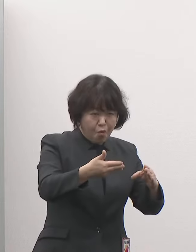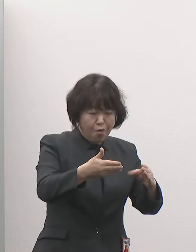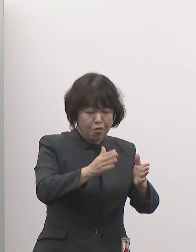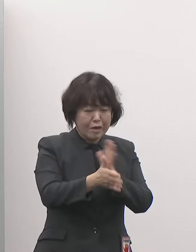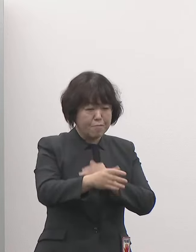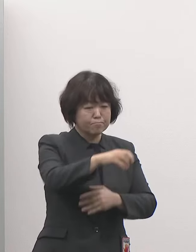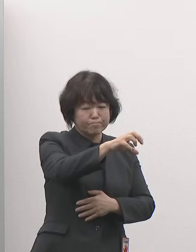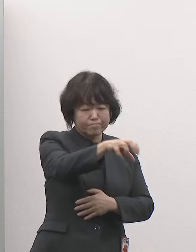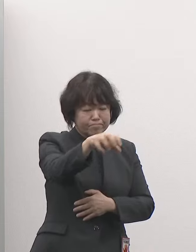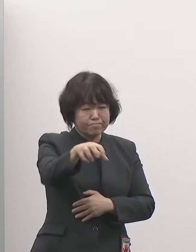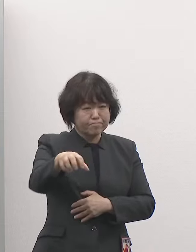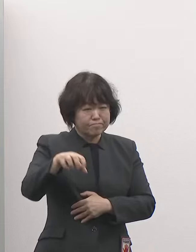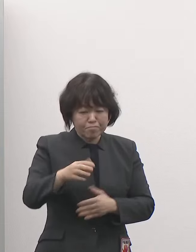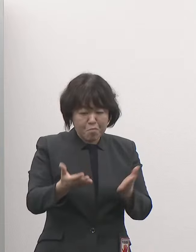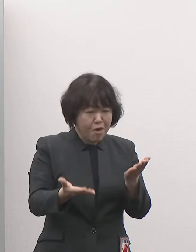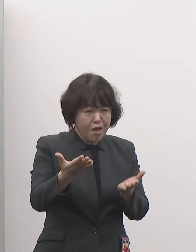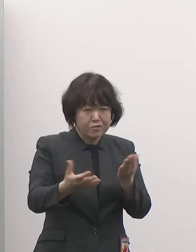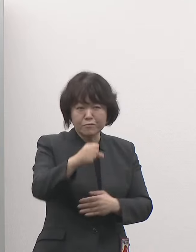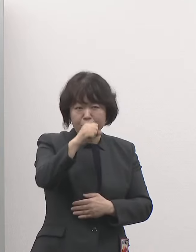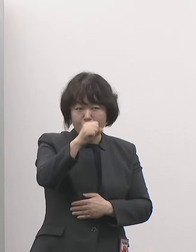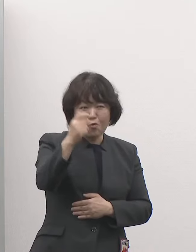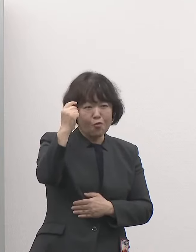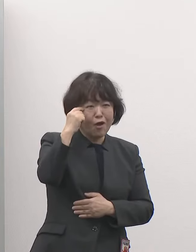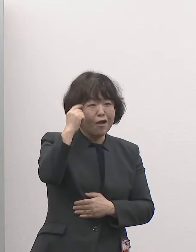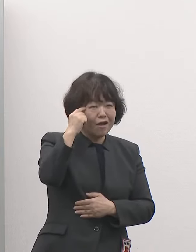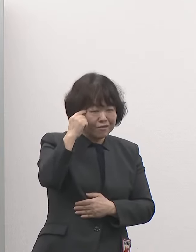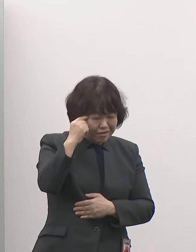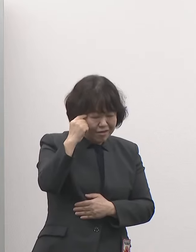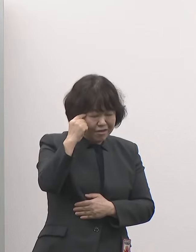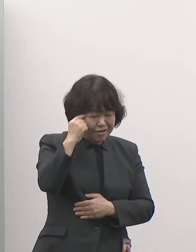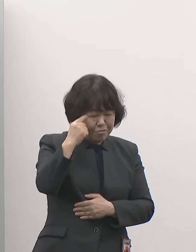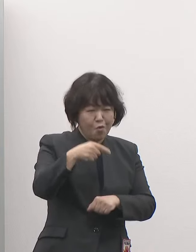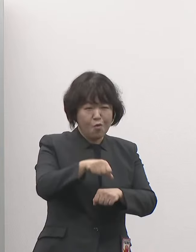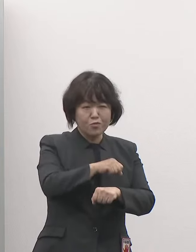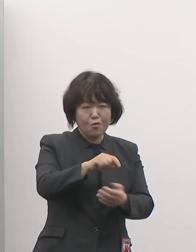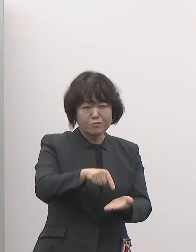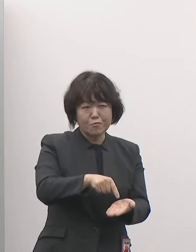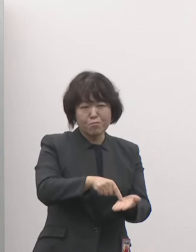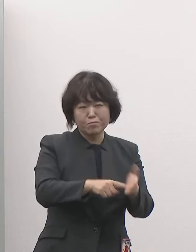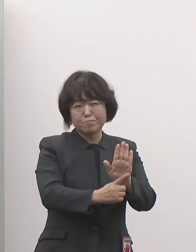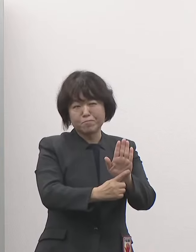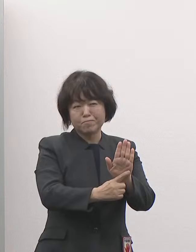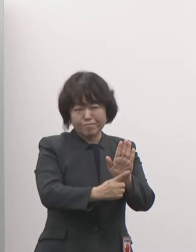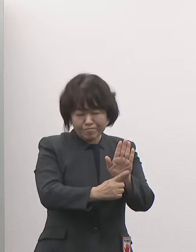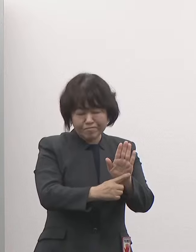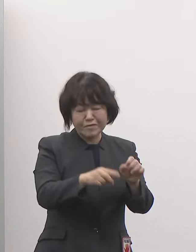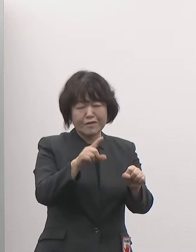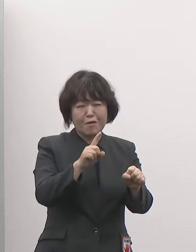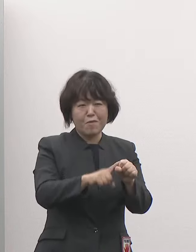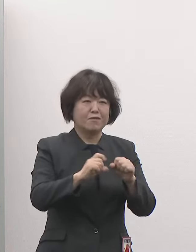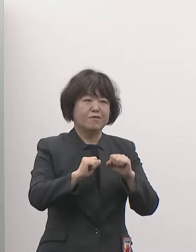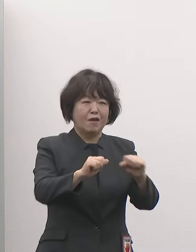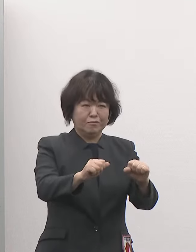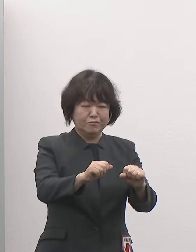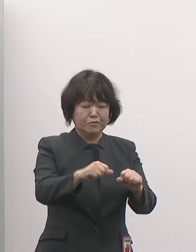りながらですね、それぞれの特色を最大限引き出す形で進めてまいりたいと思います。その観点で小淵沢に関しまし